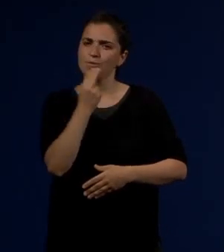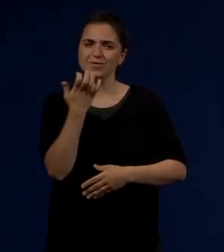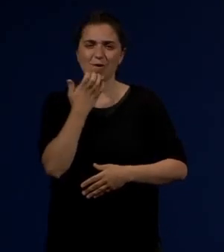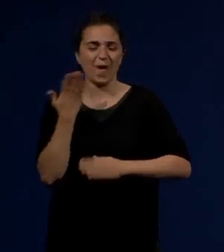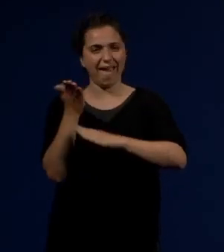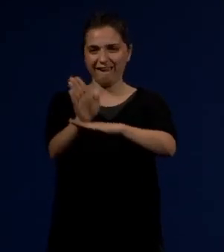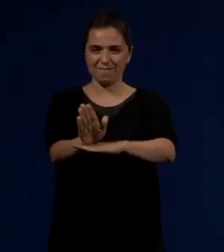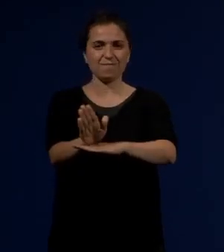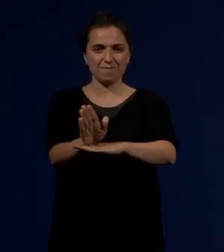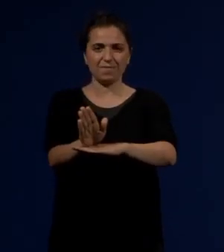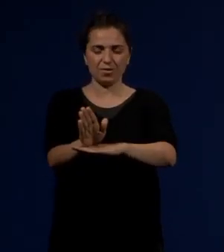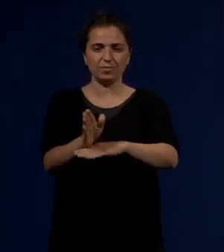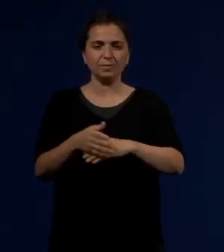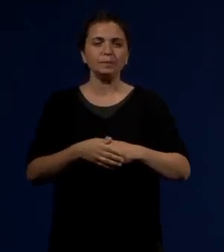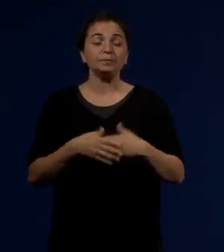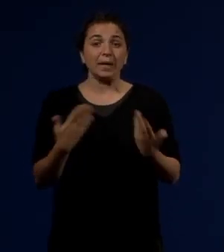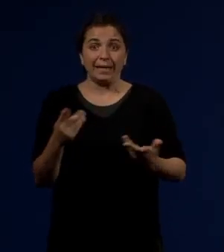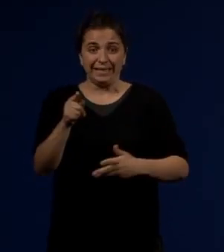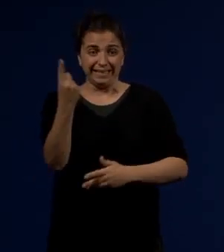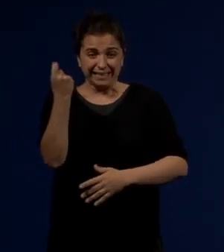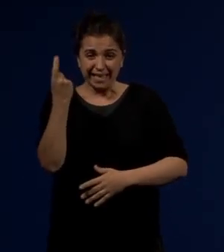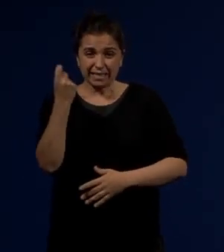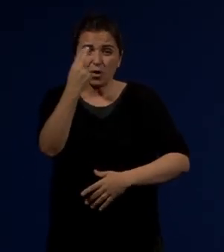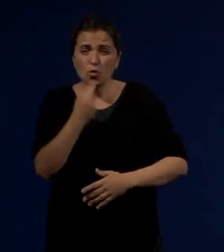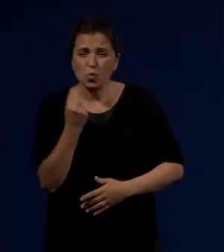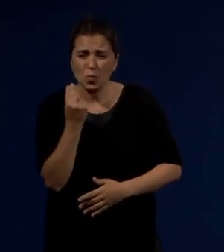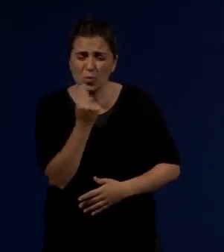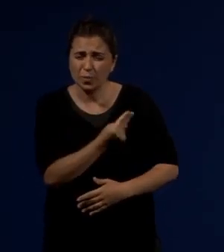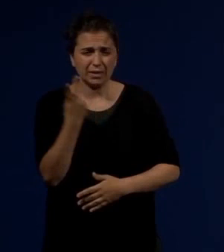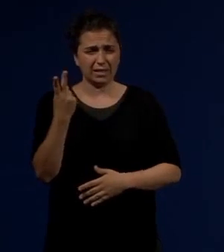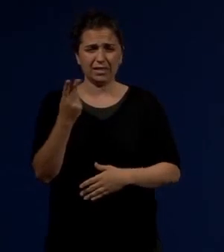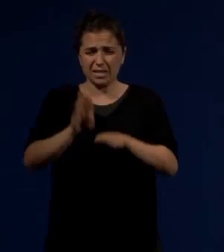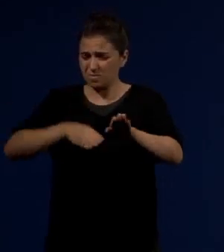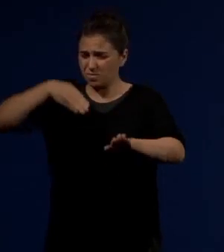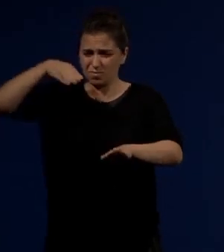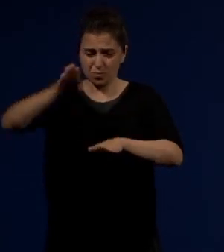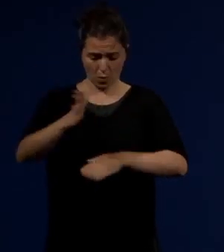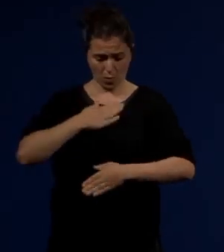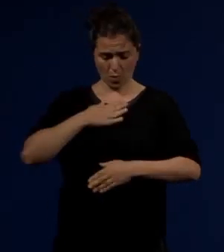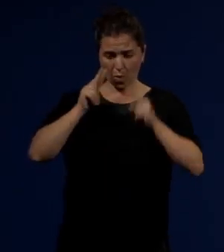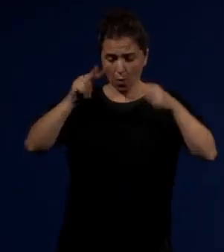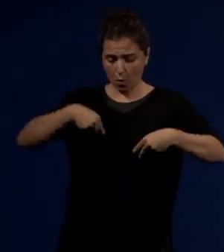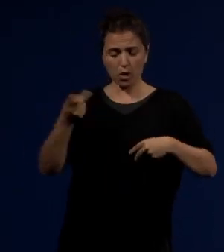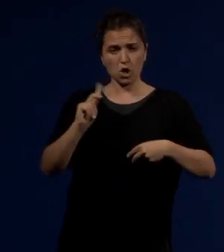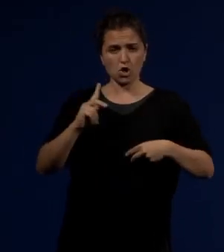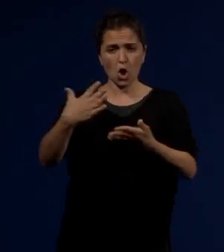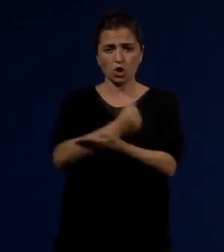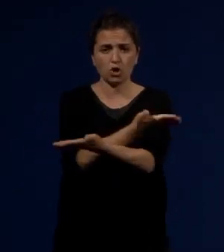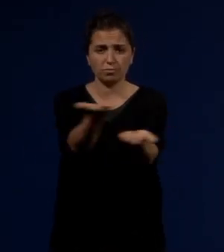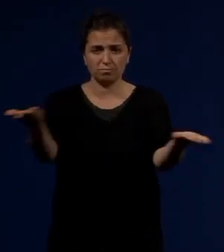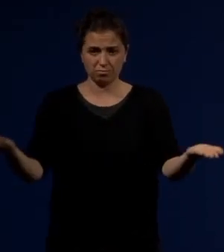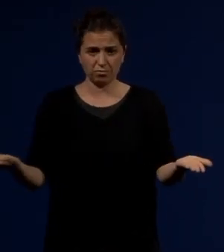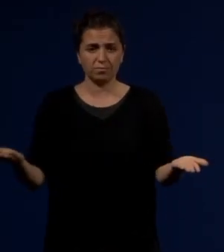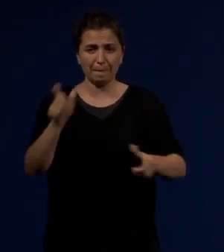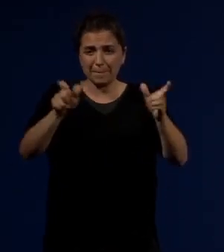era suficiente con indignarse, de que era necesario comprometerse, dar un paso adiante, non polo de un, sino polo de todos, polo da xente do